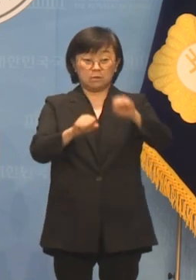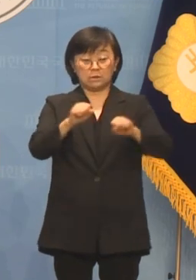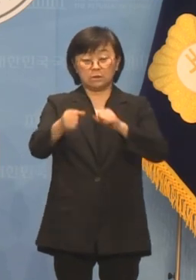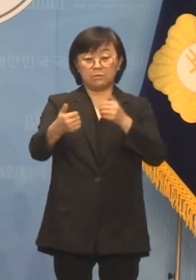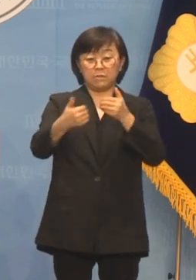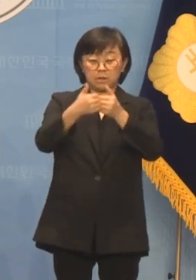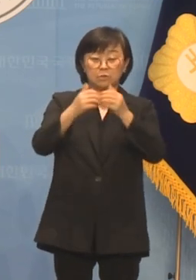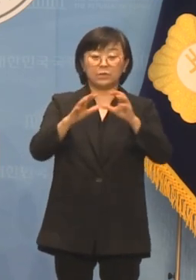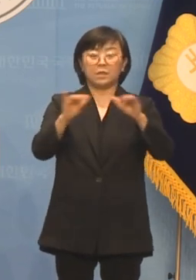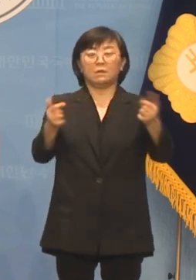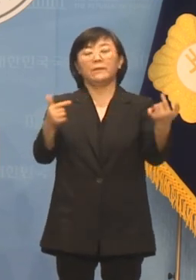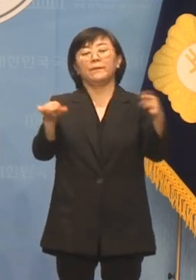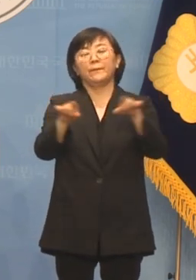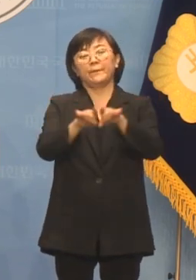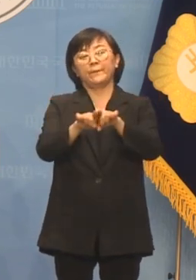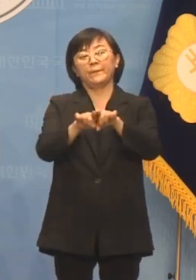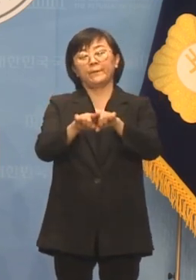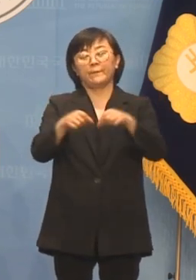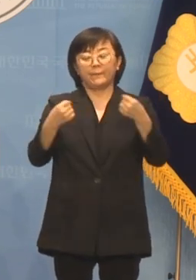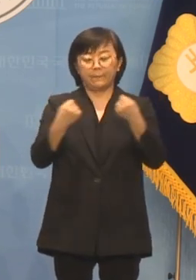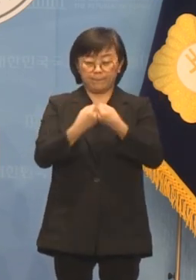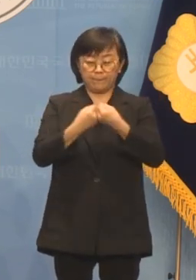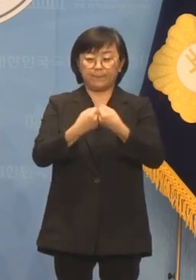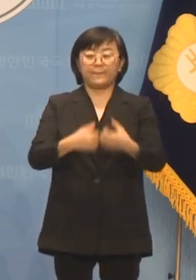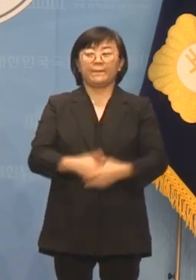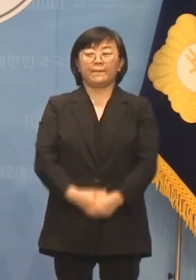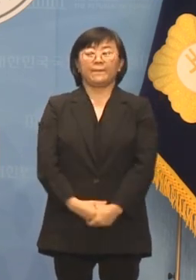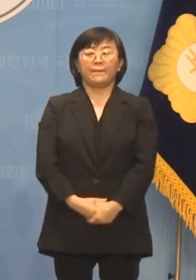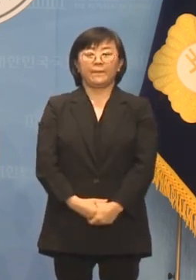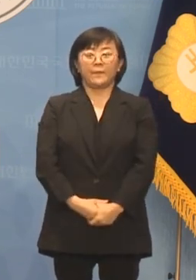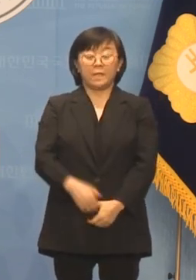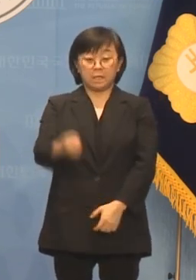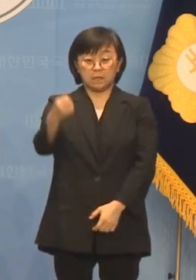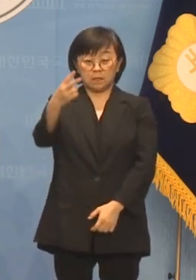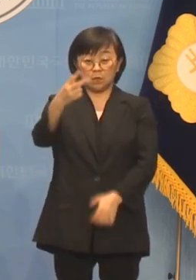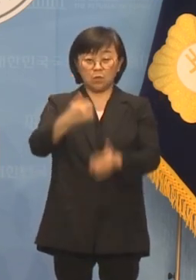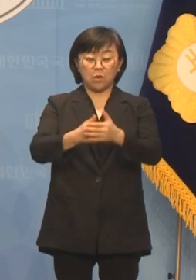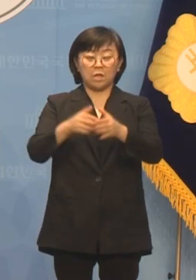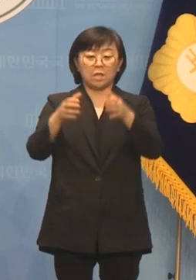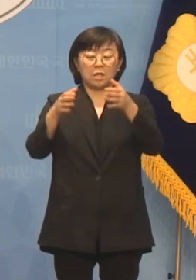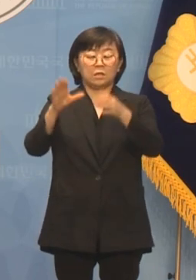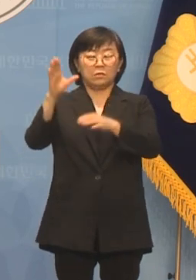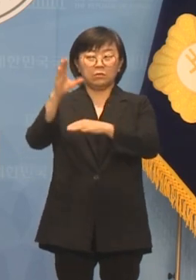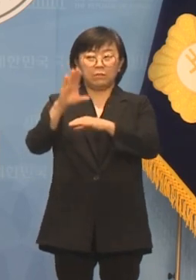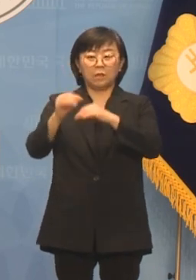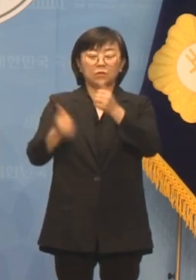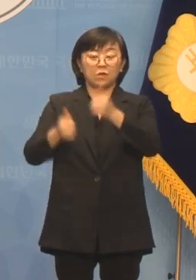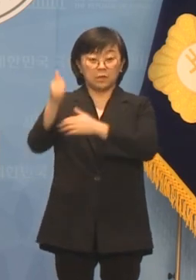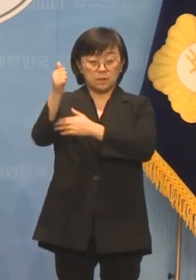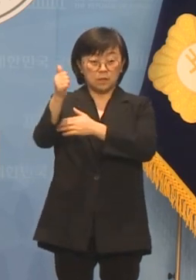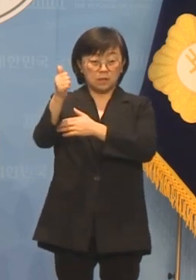맞서 국민과 함께 싸울 것입니다. 그리고 김홍일